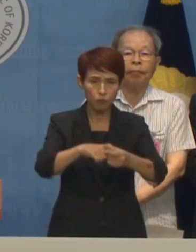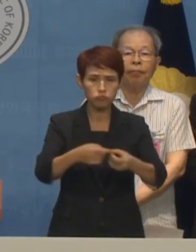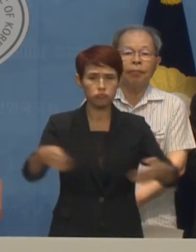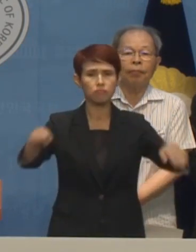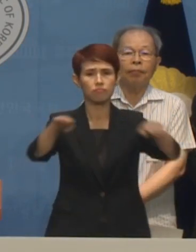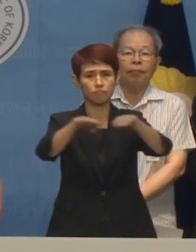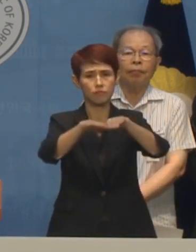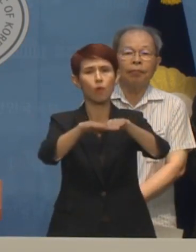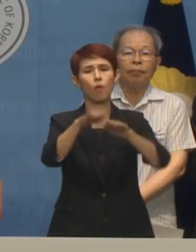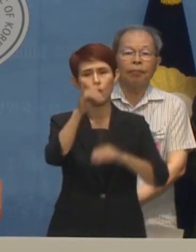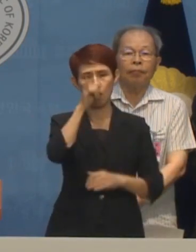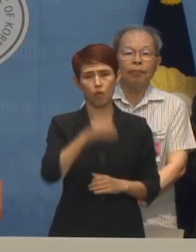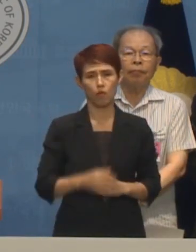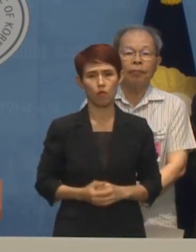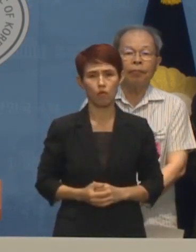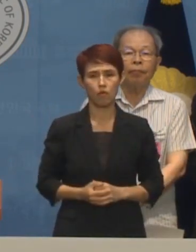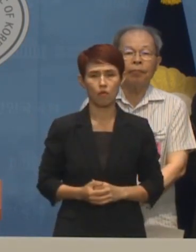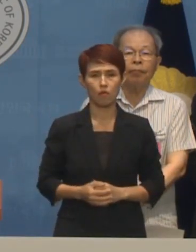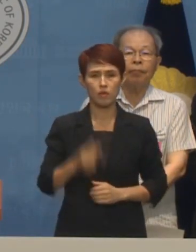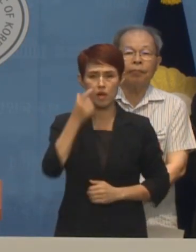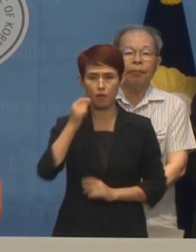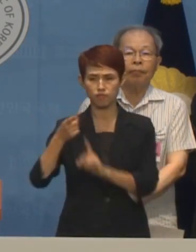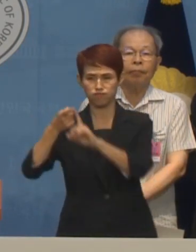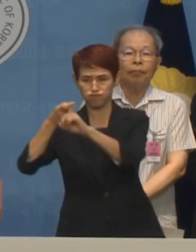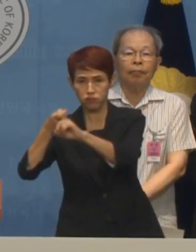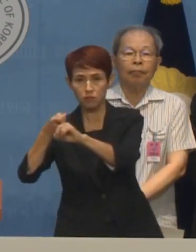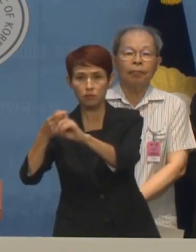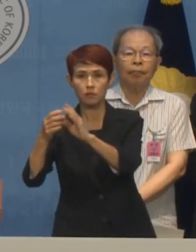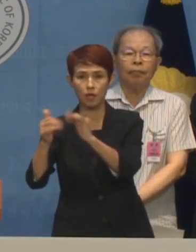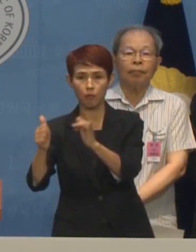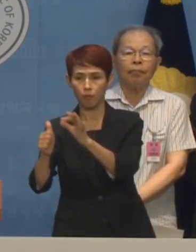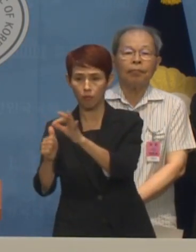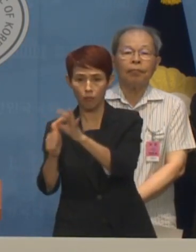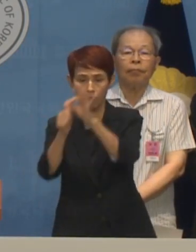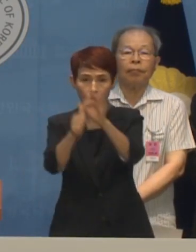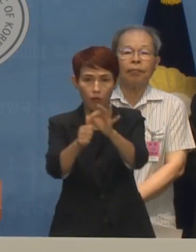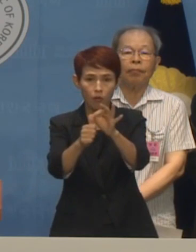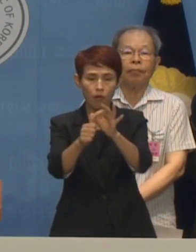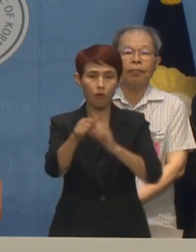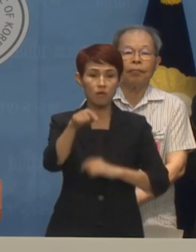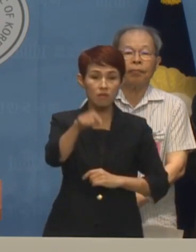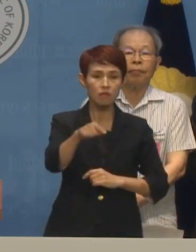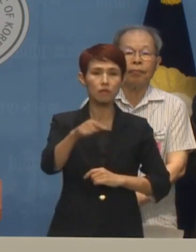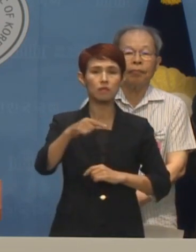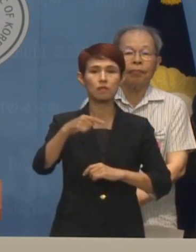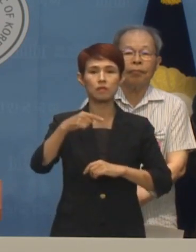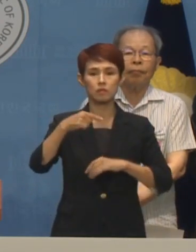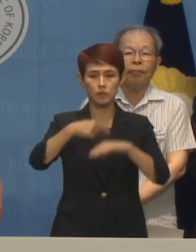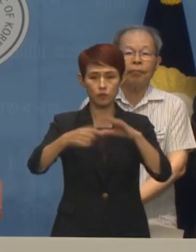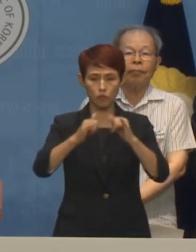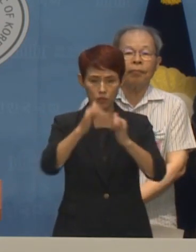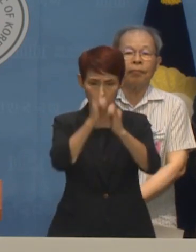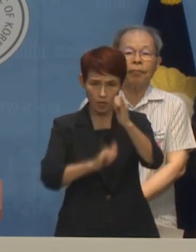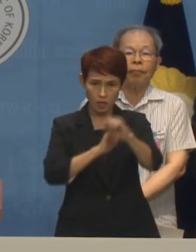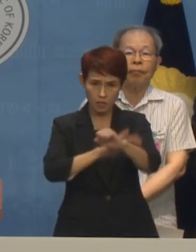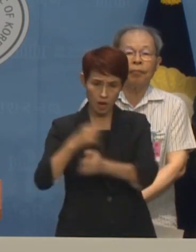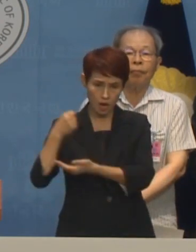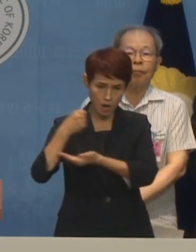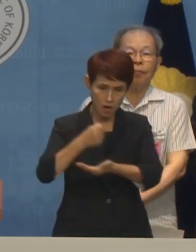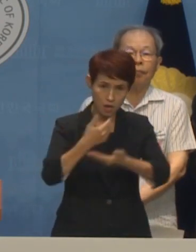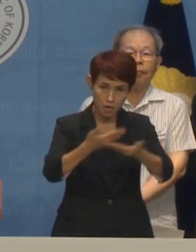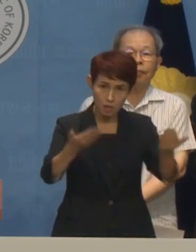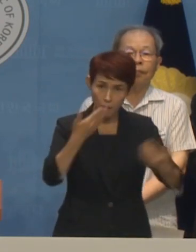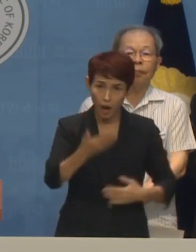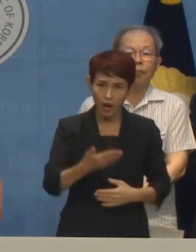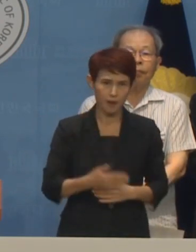곳입니다. 그런데 뉴라이트 인사가 어떻게 우리 민족 역사를 제대로 보존할 수 있겠습니까?